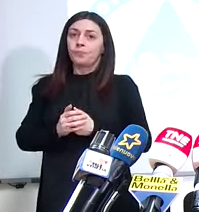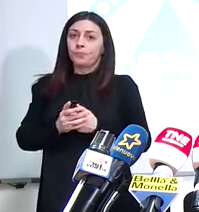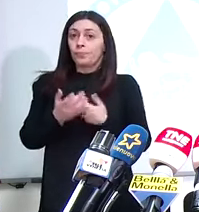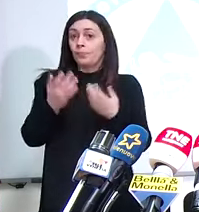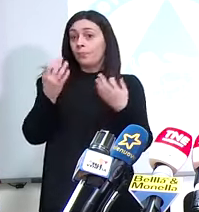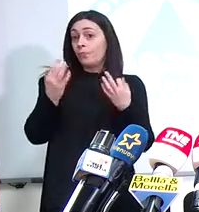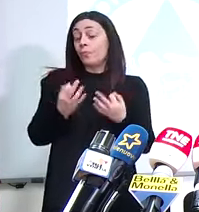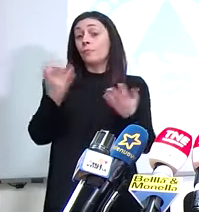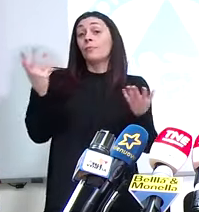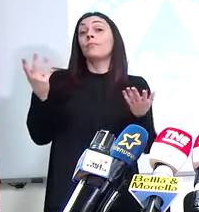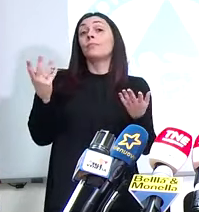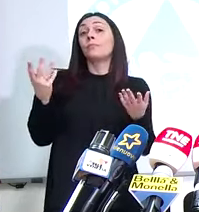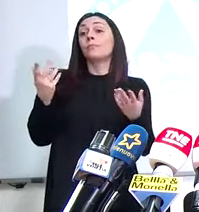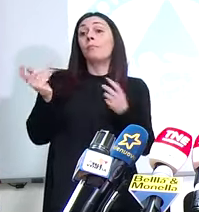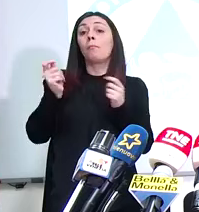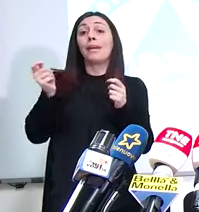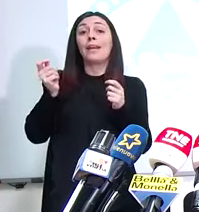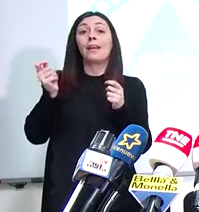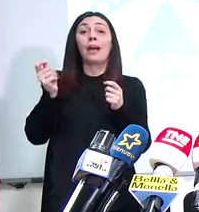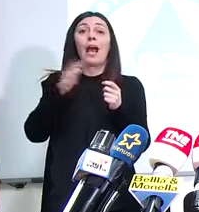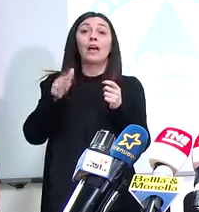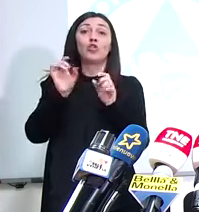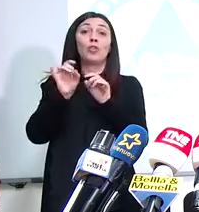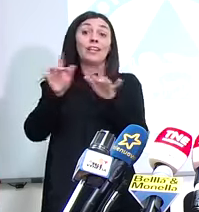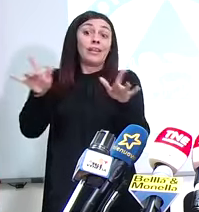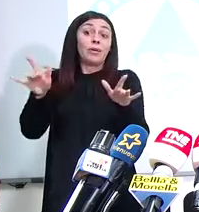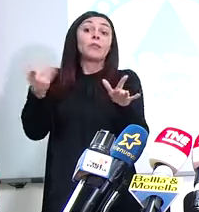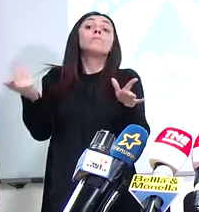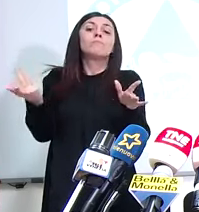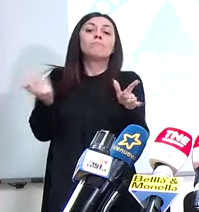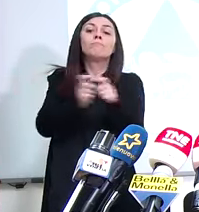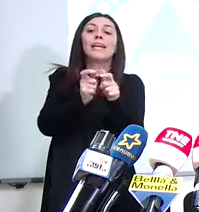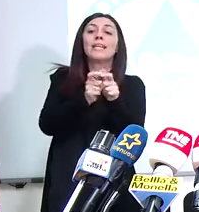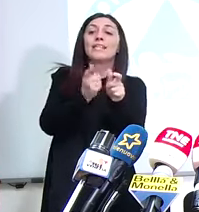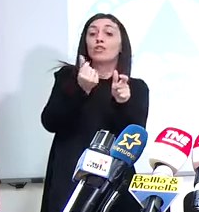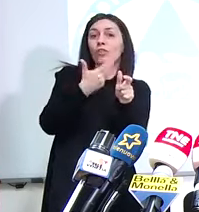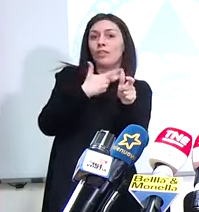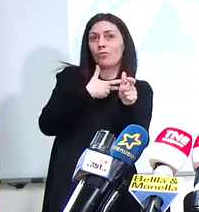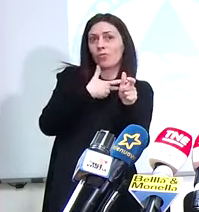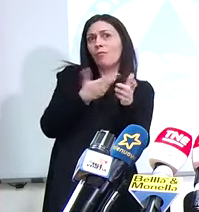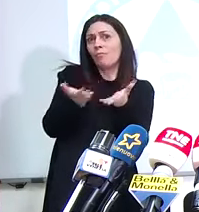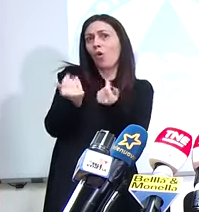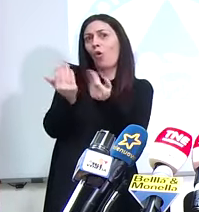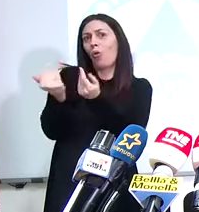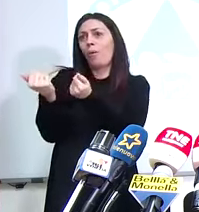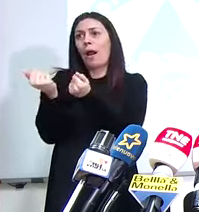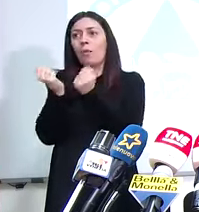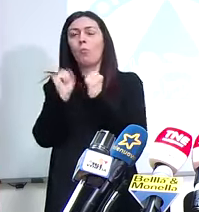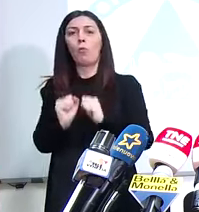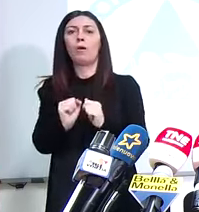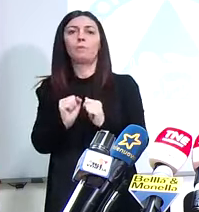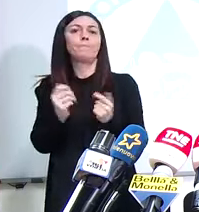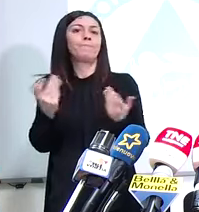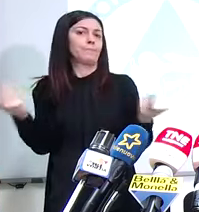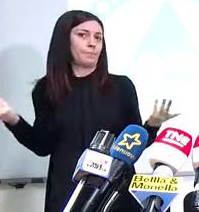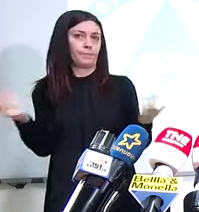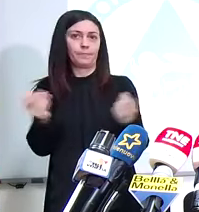possono mercato libero che i soldi cioè riesce approvvigionarsi diciamo lele i lotti di questi vaccini